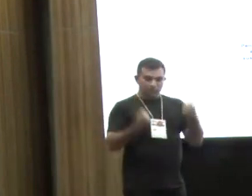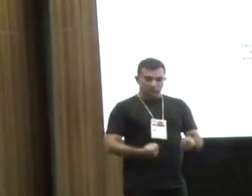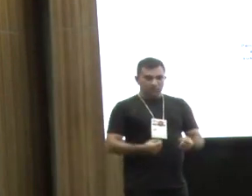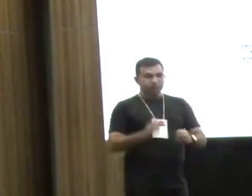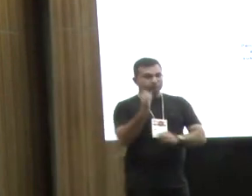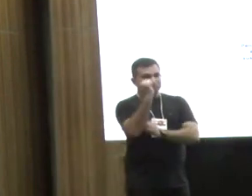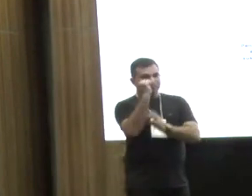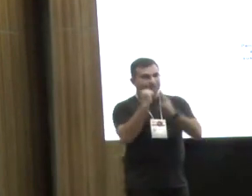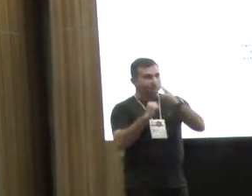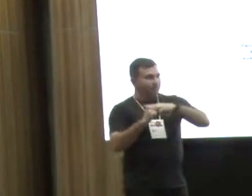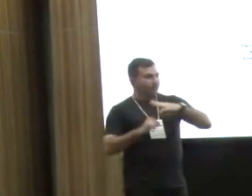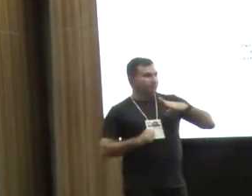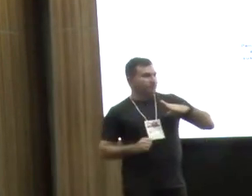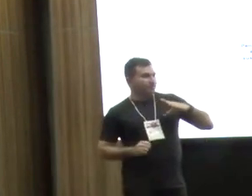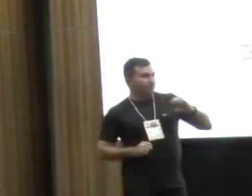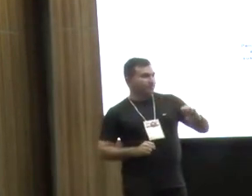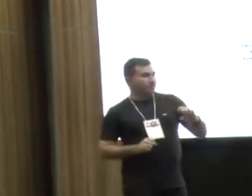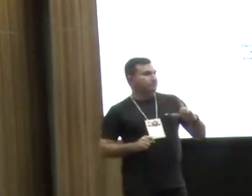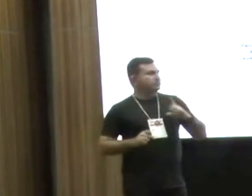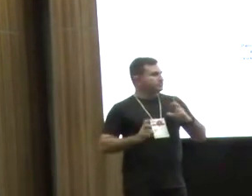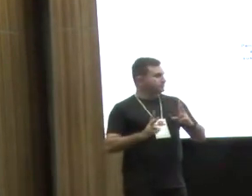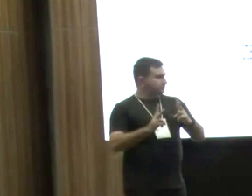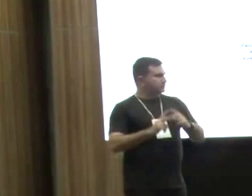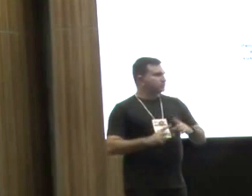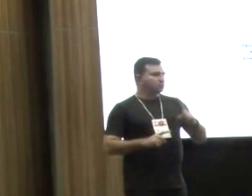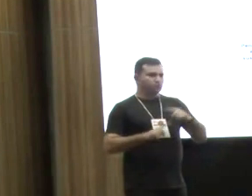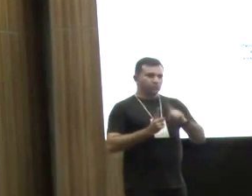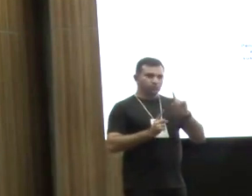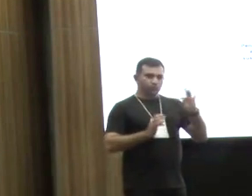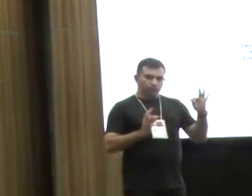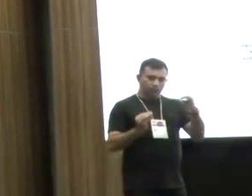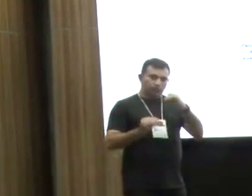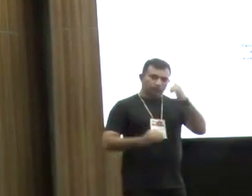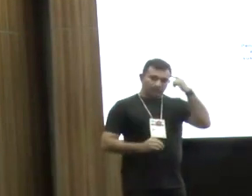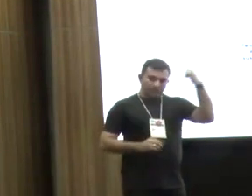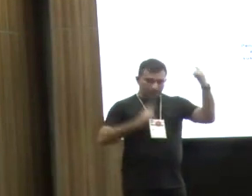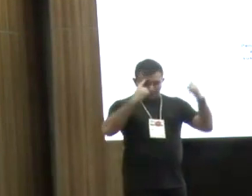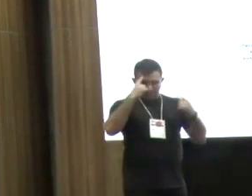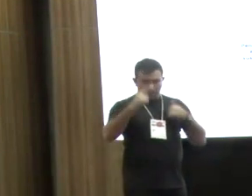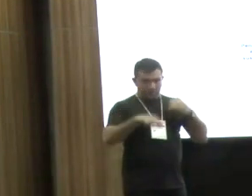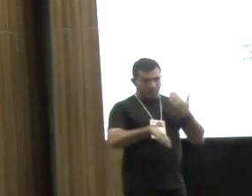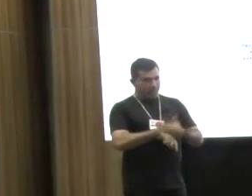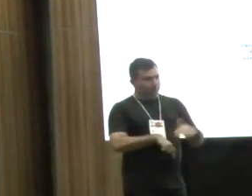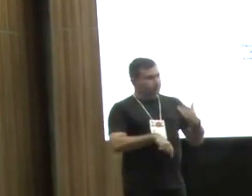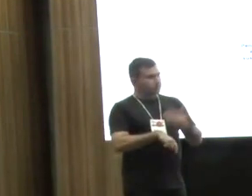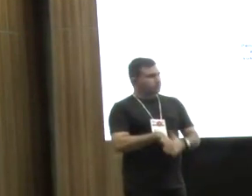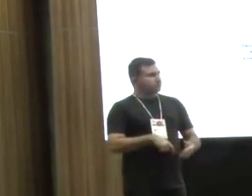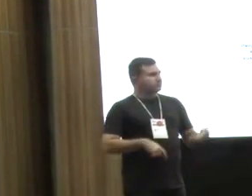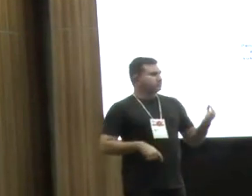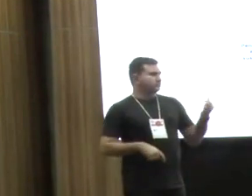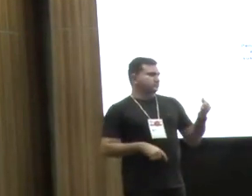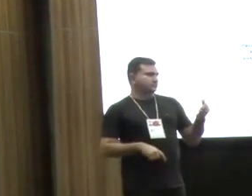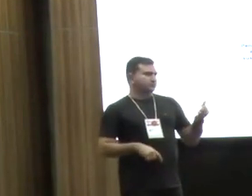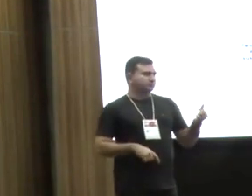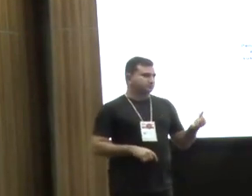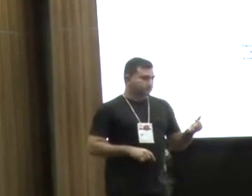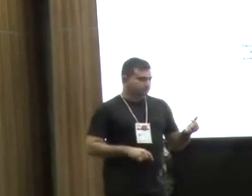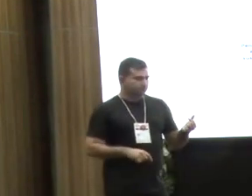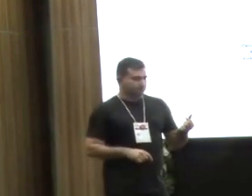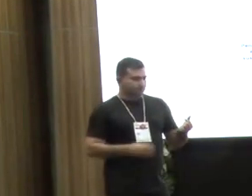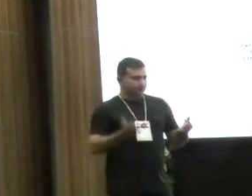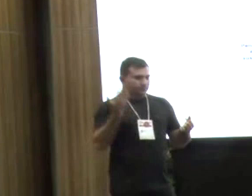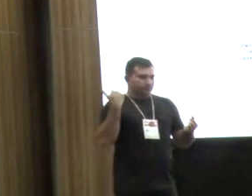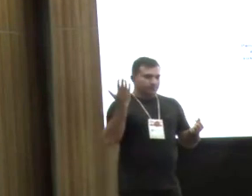Não é qualquer ideia que eu coloque em prática. Não é porque dá dinheiro num primeiro momento